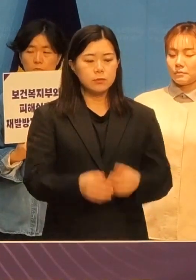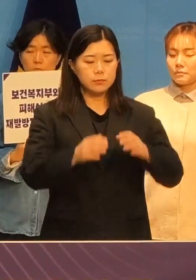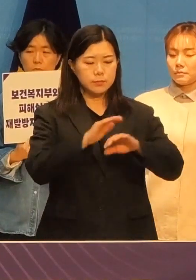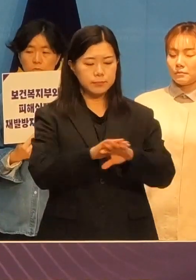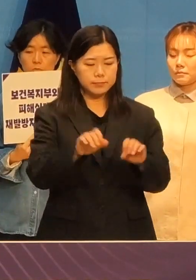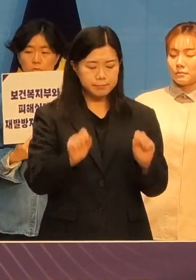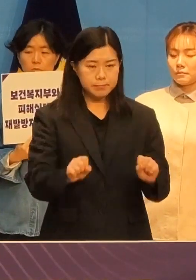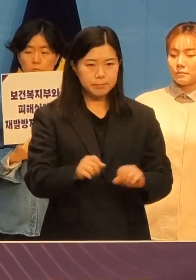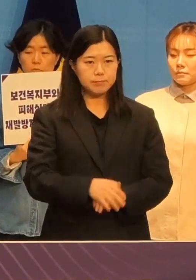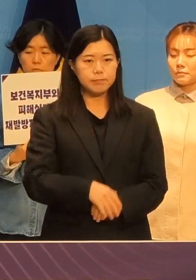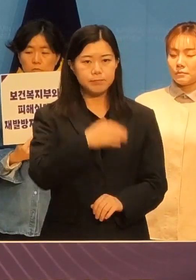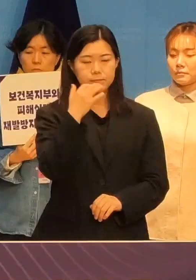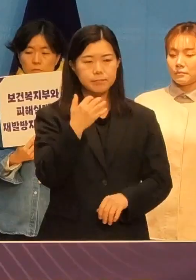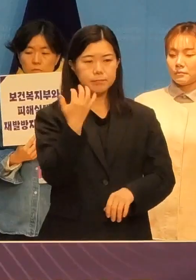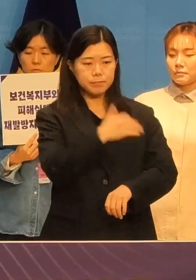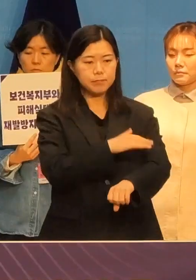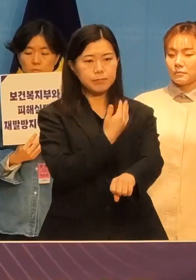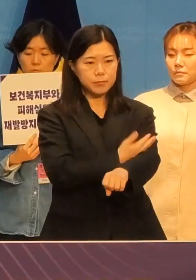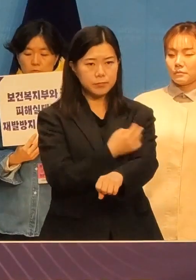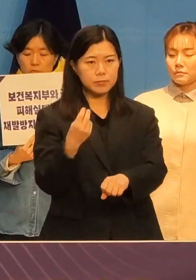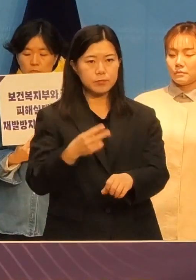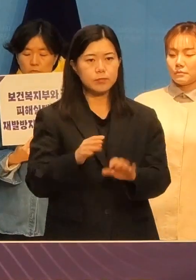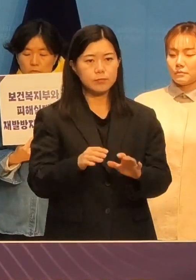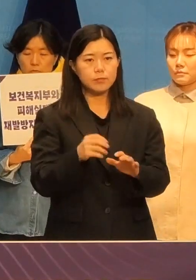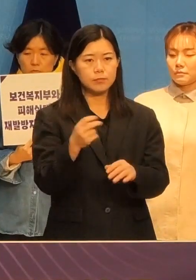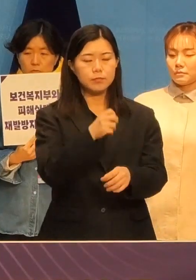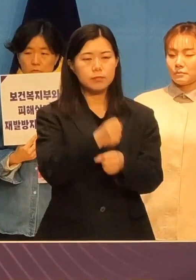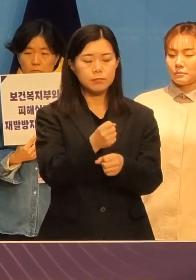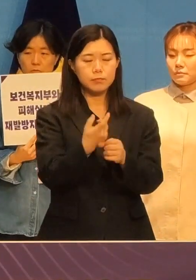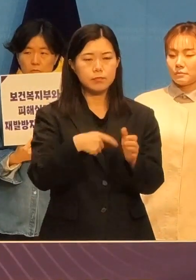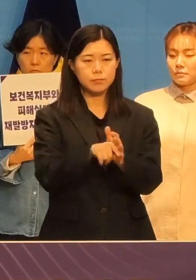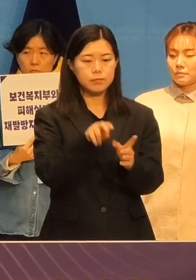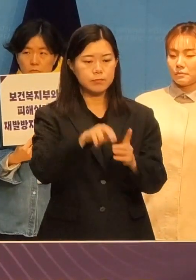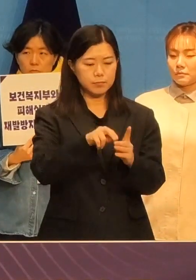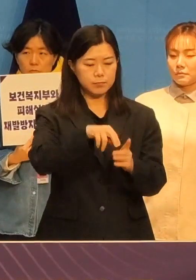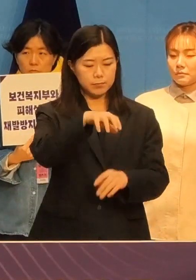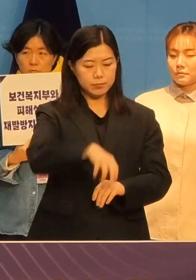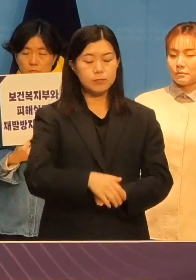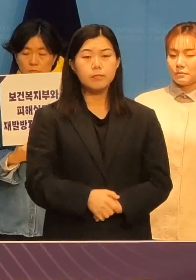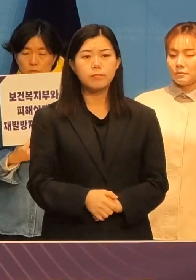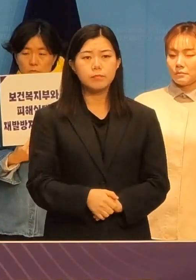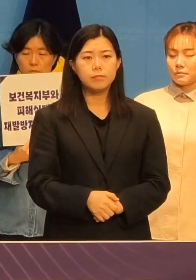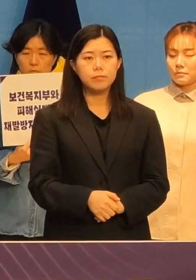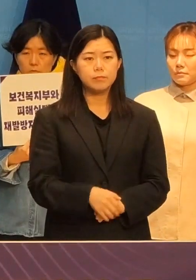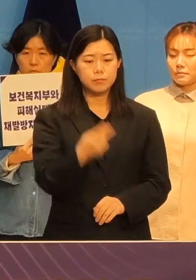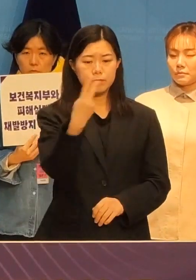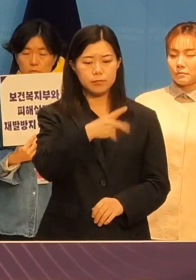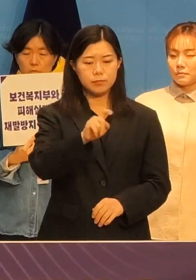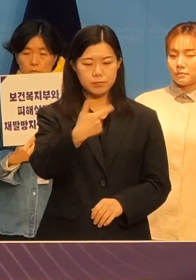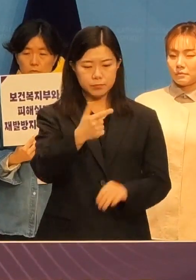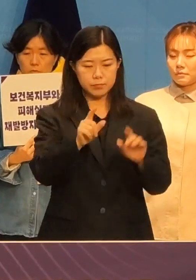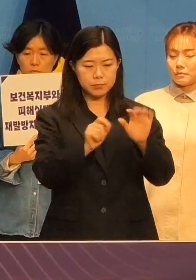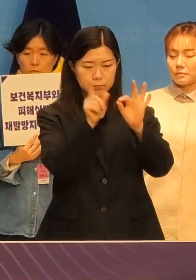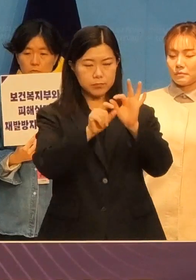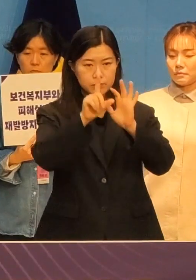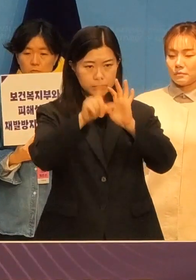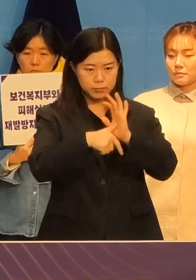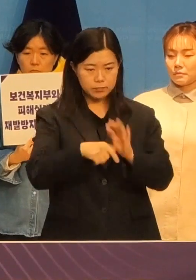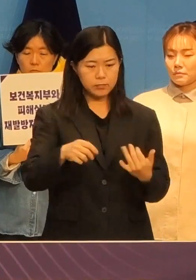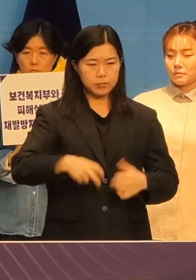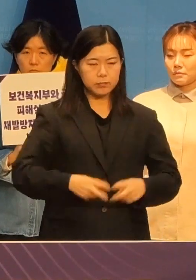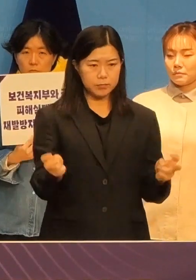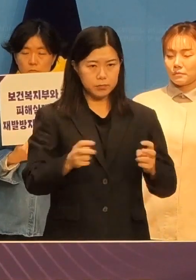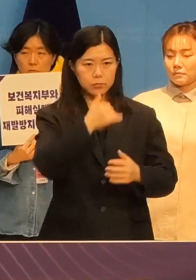안녕하세요. 성적 권리와 재생산 정의를 위한 센터 셰어 나영입니다. 2016년 10월에 낙태죄 폐지